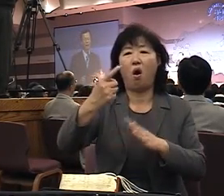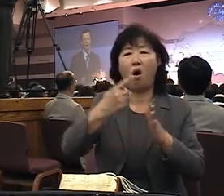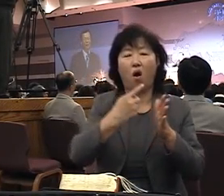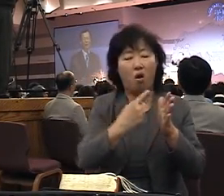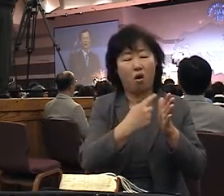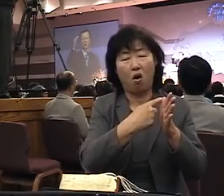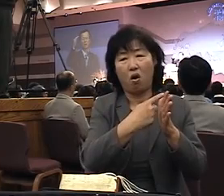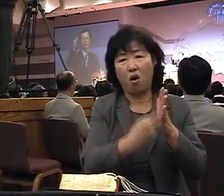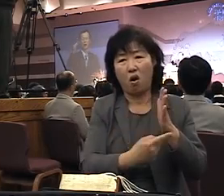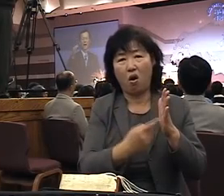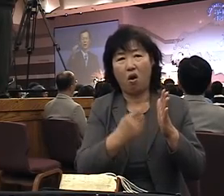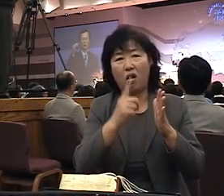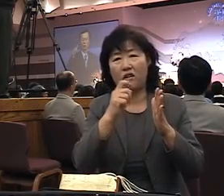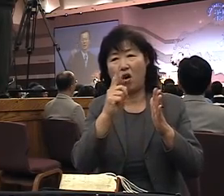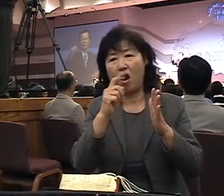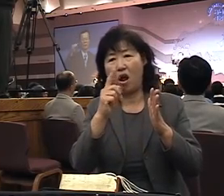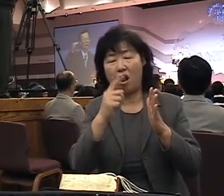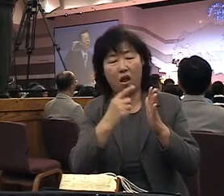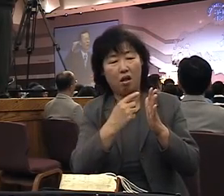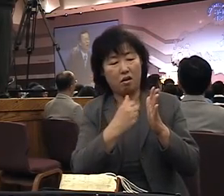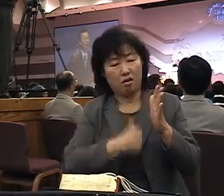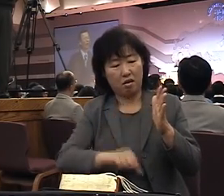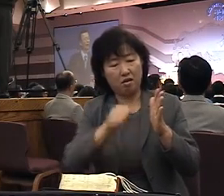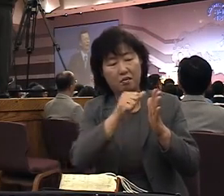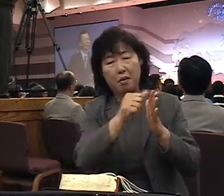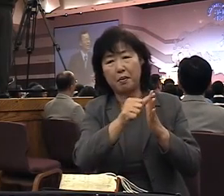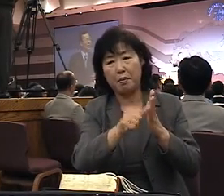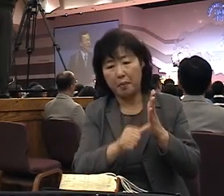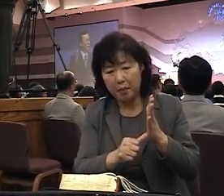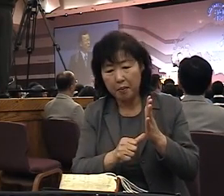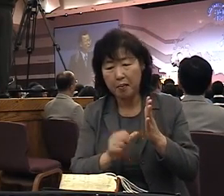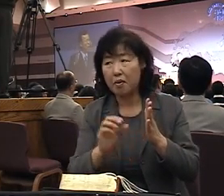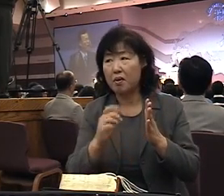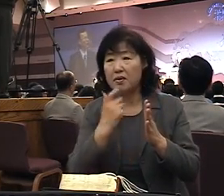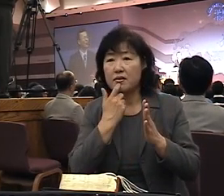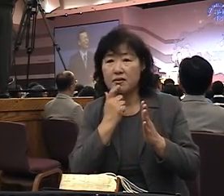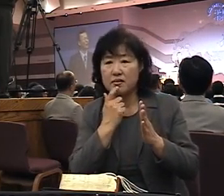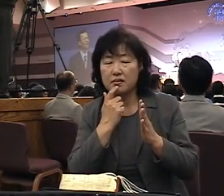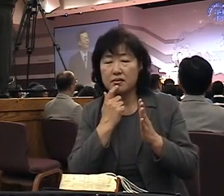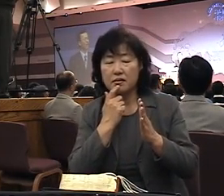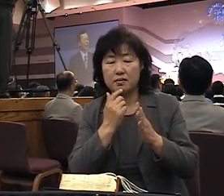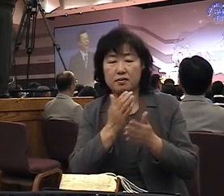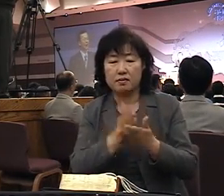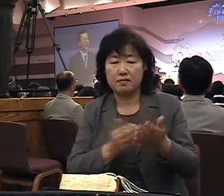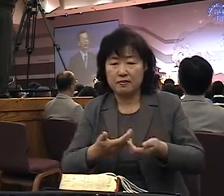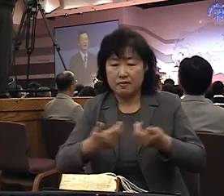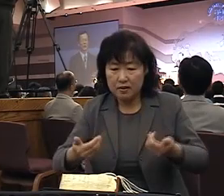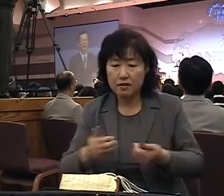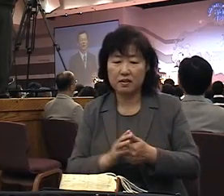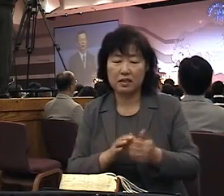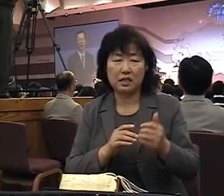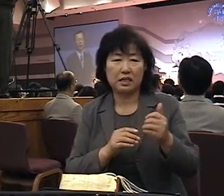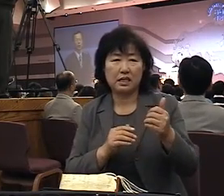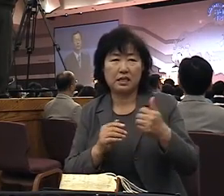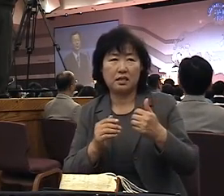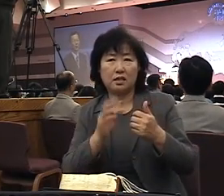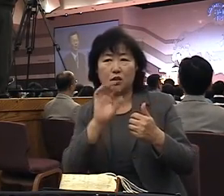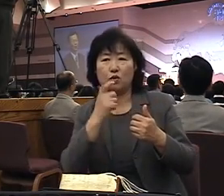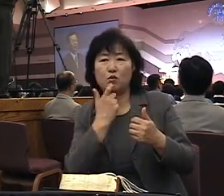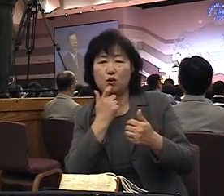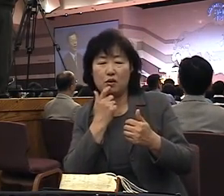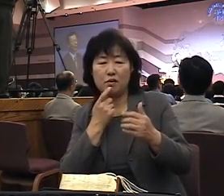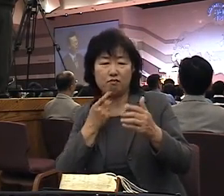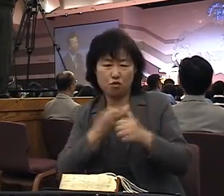10아들이 아버지께서 편애하는 요셉을 정말 증오한 나머지 그를 죽여버리려고 했다가 나중에는 차마 죽일 수가